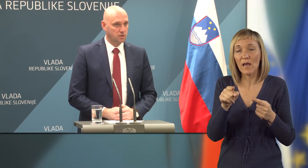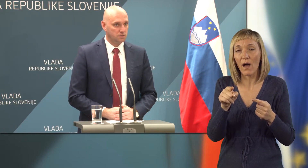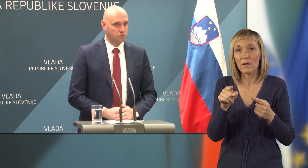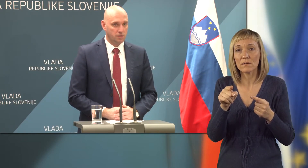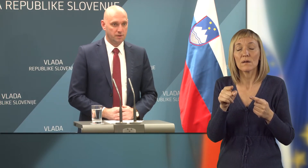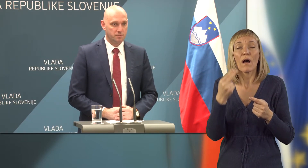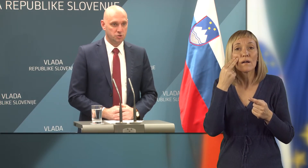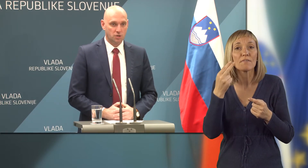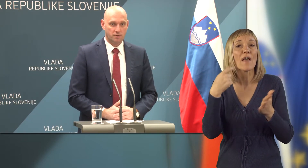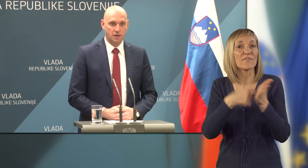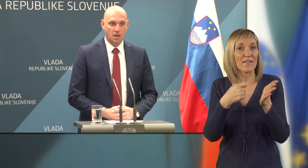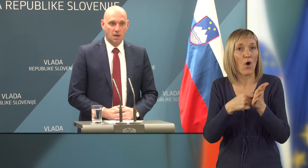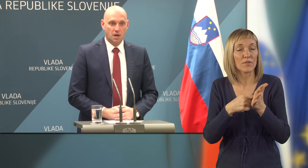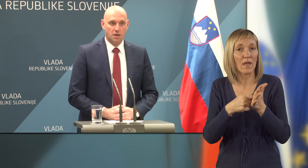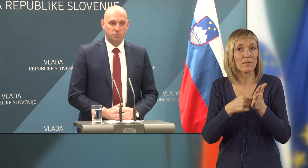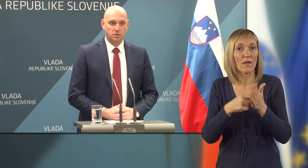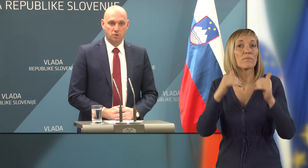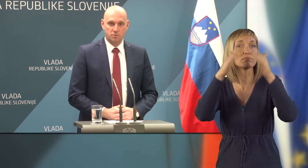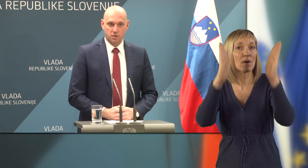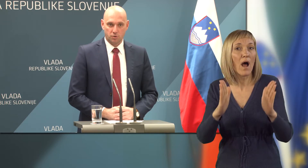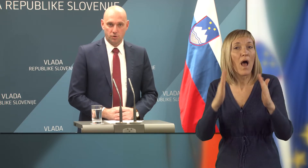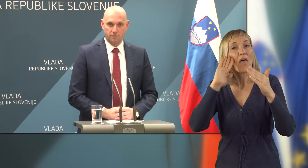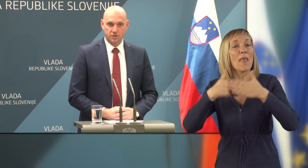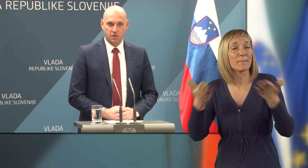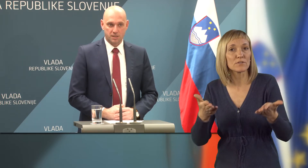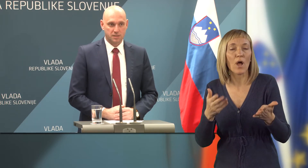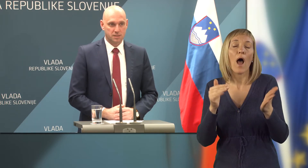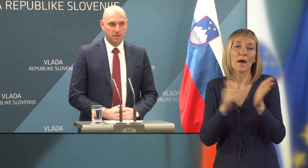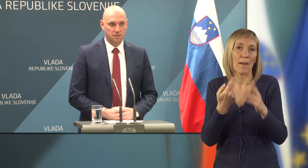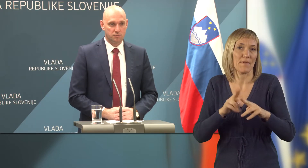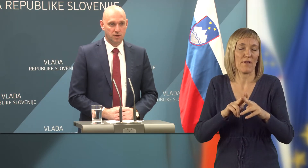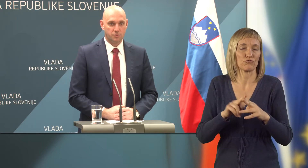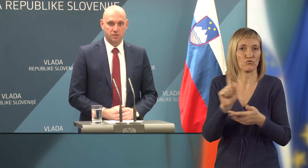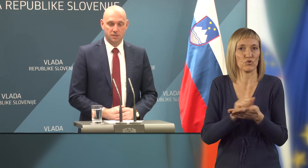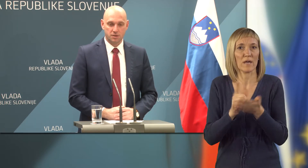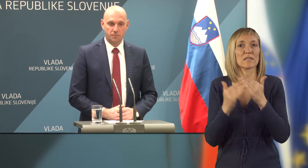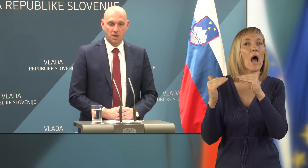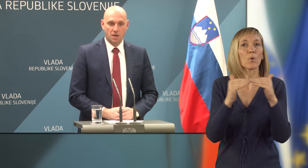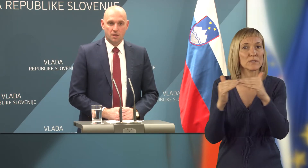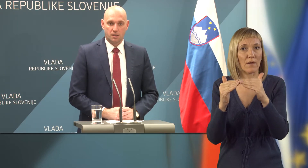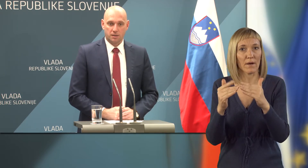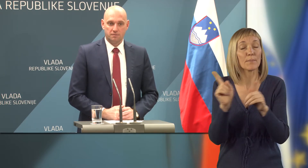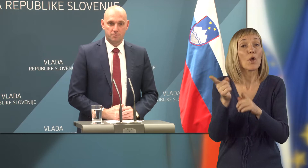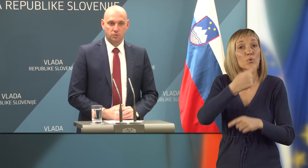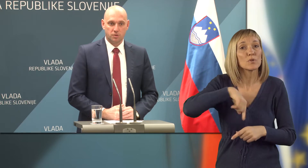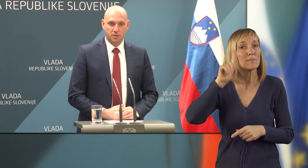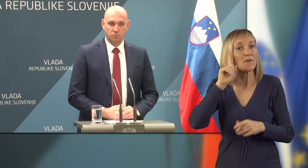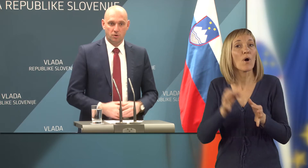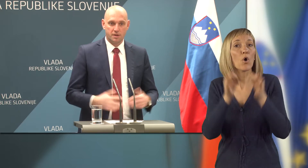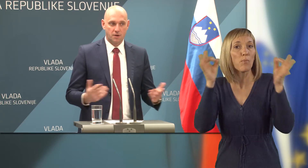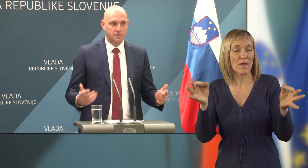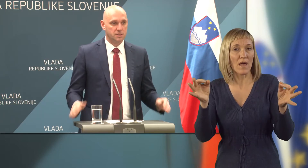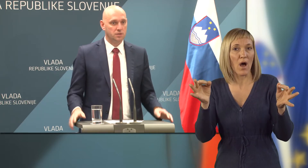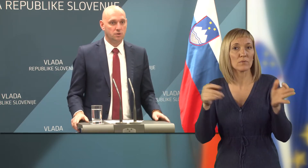uskladitev modelov nepremičnin novih potrebujemo še nekoliko več časa, da se te modeli uskladijo. Hkrati vemo tudi, da ko